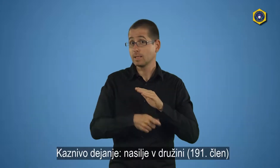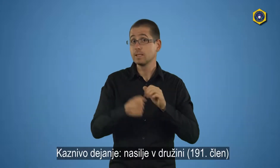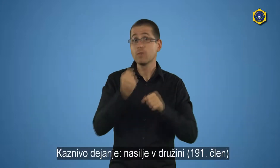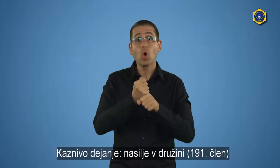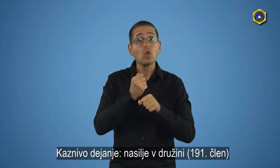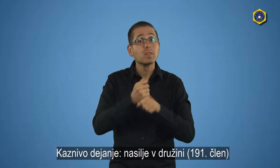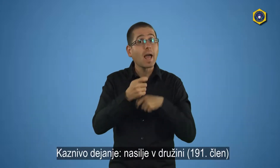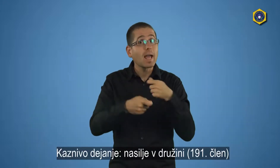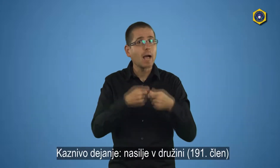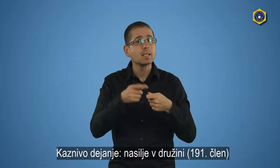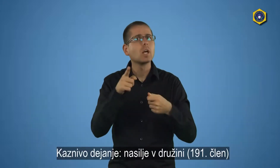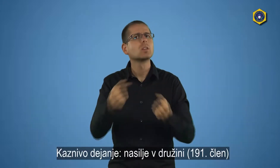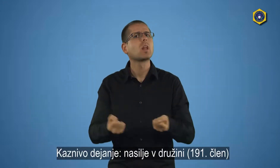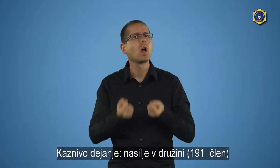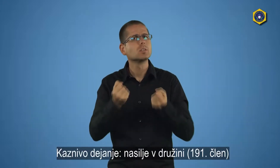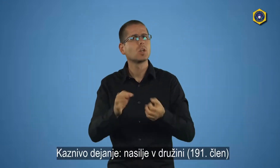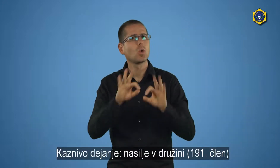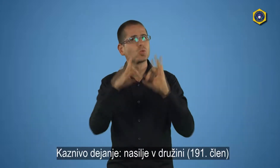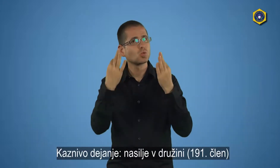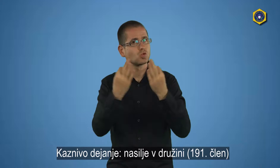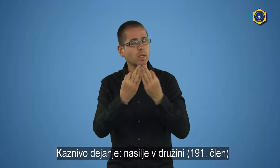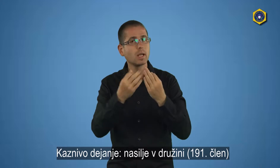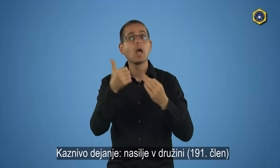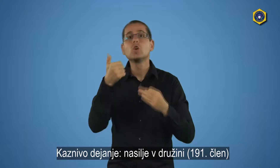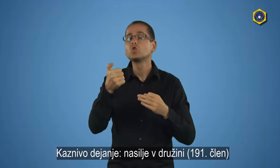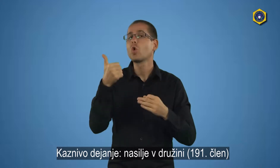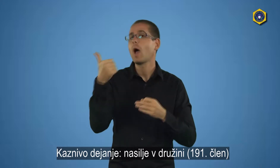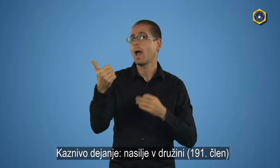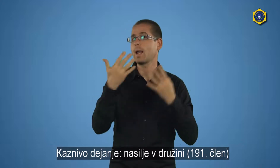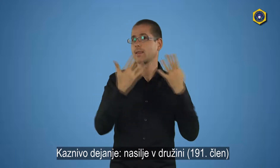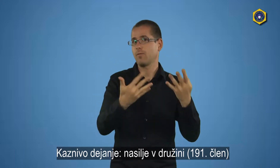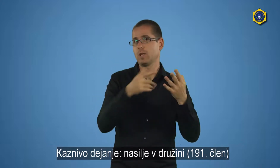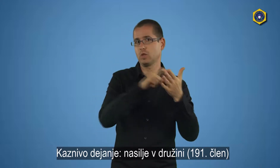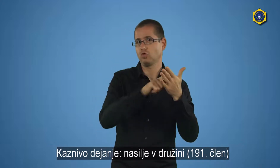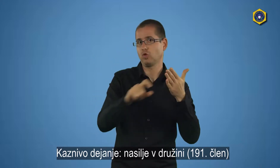Kaznivo dejanje, nasilje v družini, 191. člen.